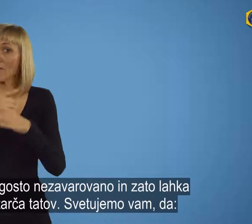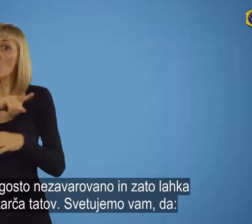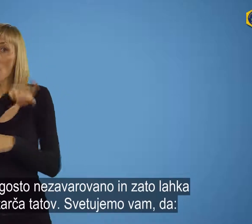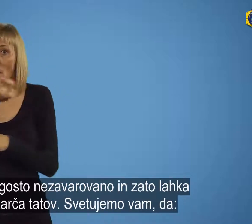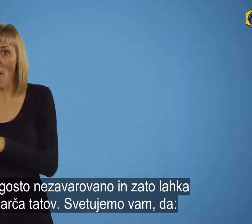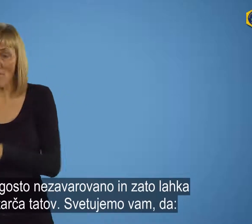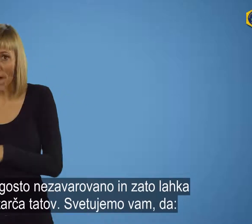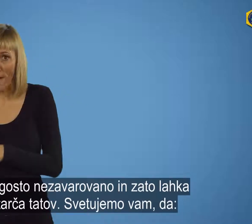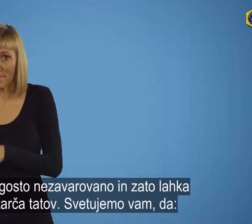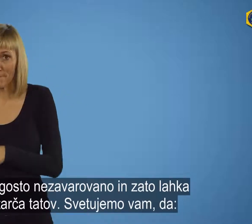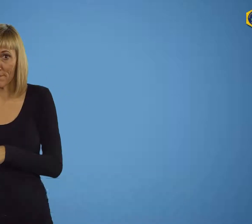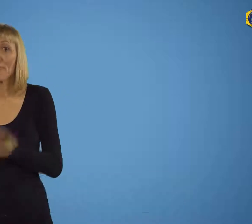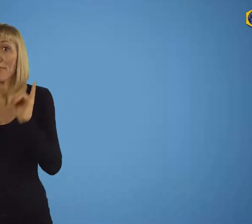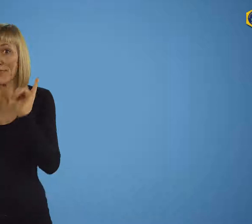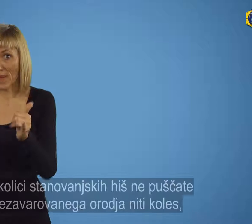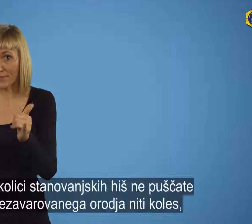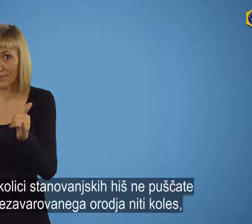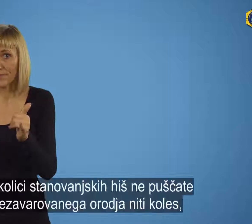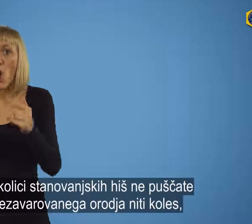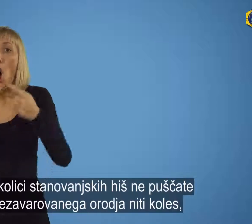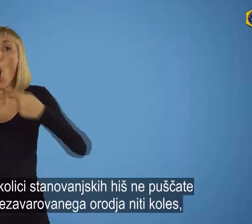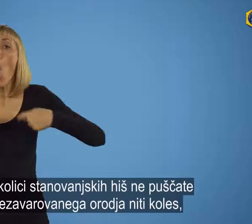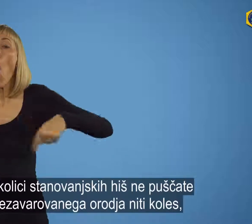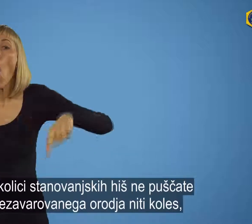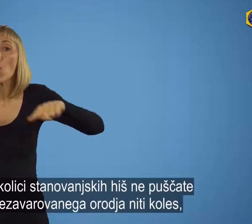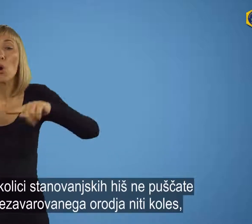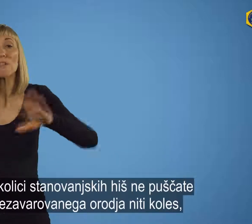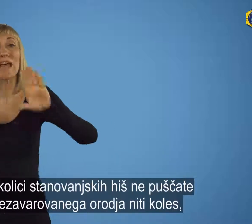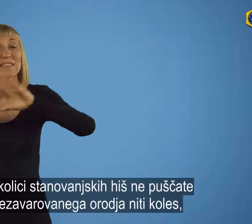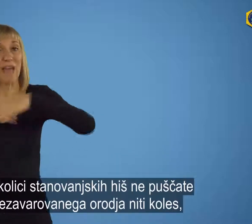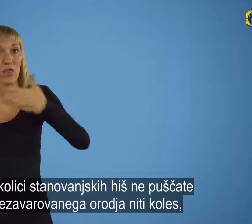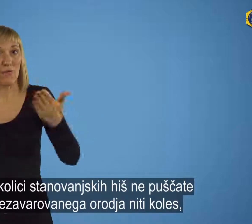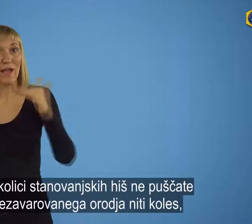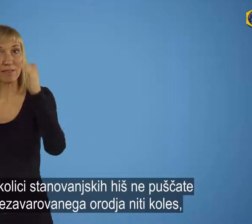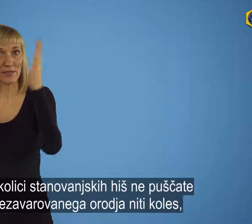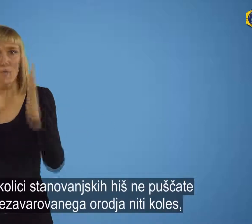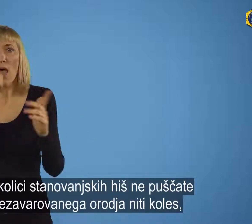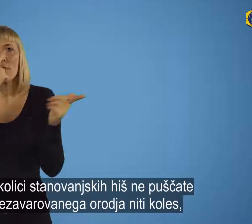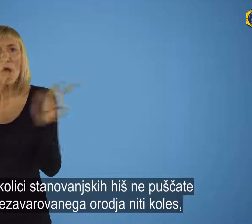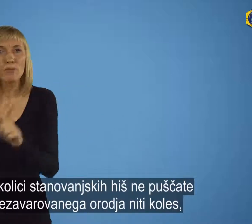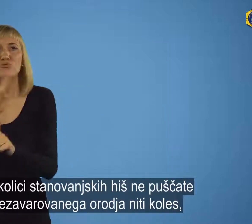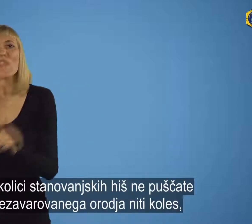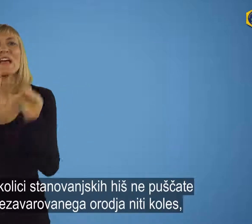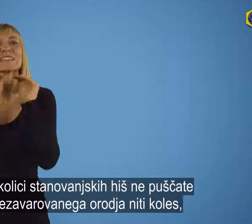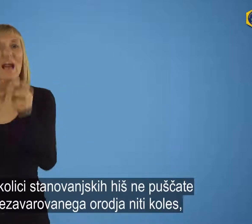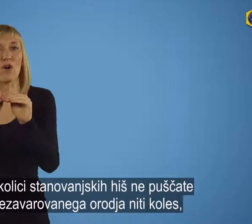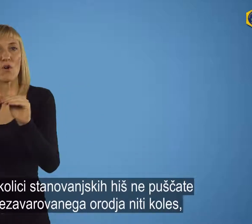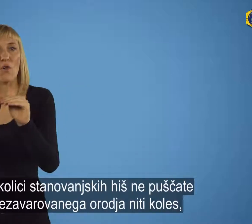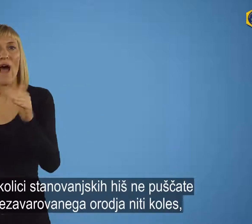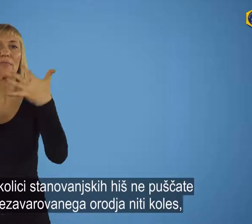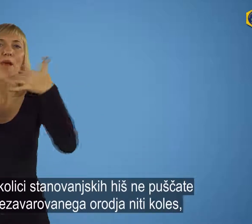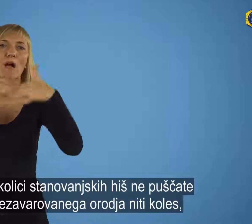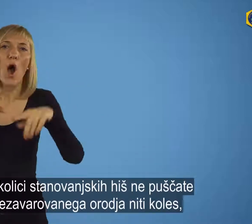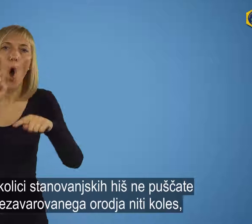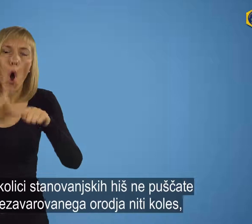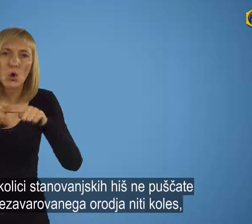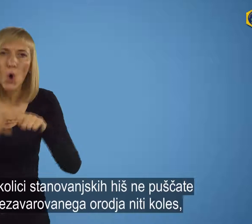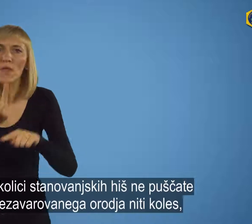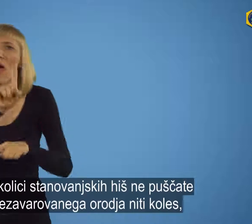Svetujemo vam, da v okolici stanovanjskih hiš ne puščate nezavarovanega orodja, niti koles, koles z